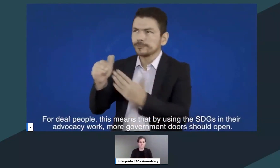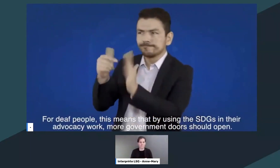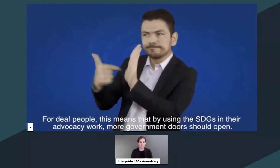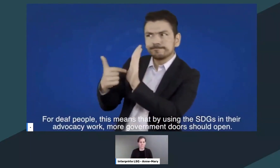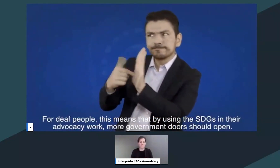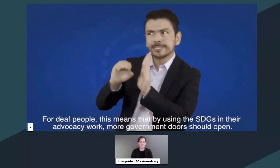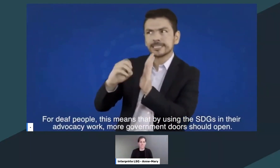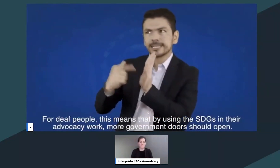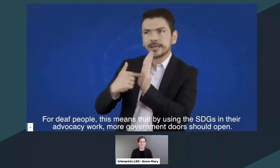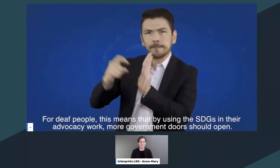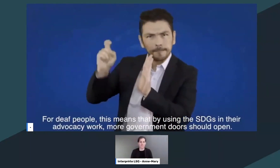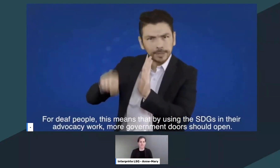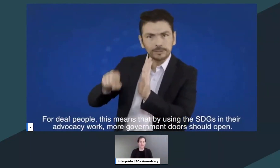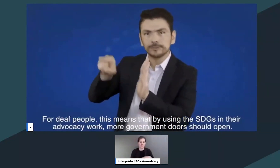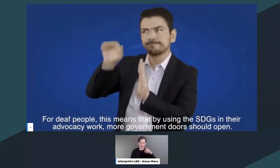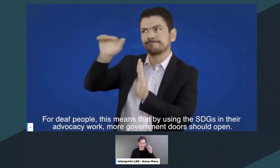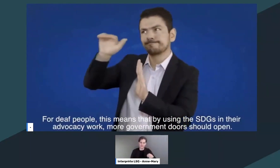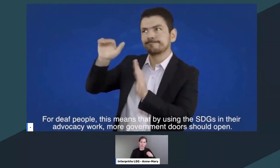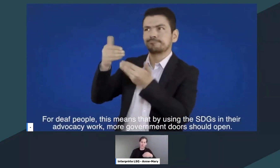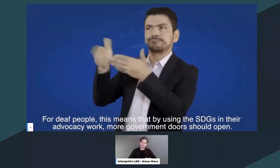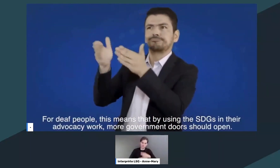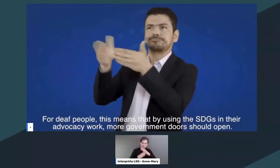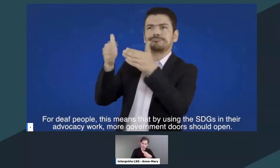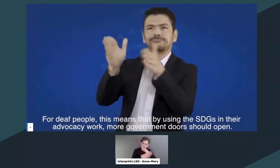de portes gouvernementales vont s'ouvrir.